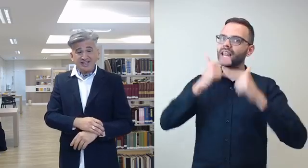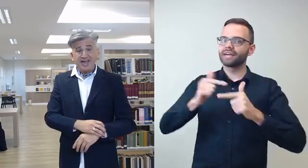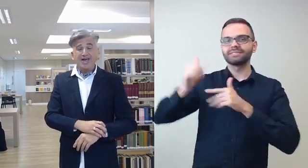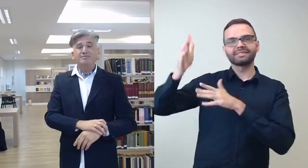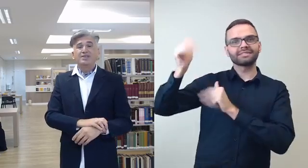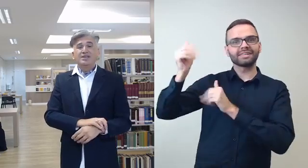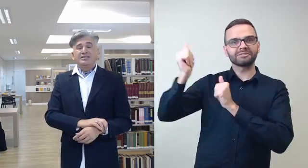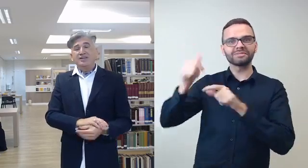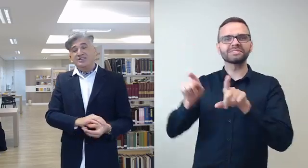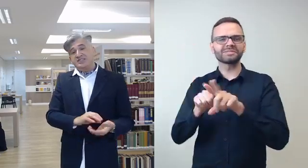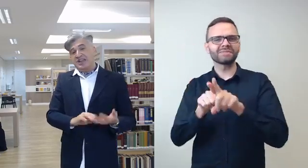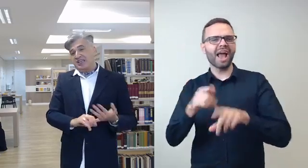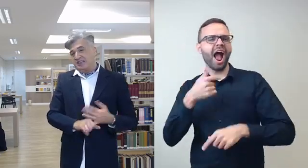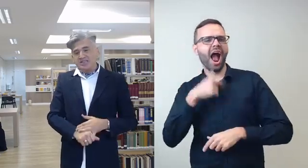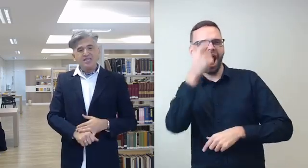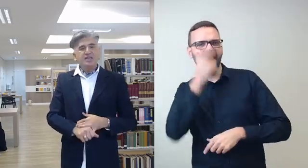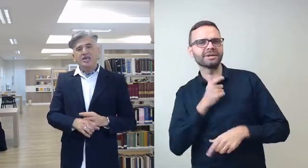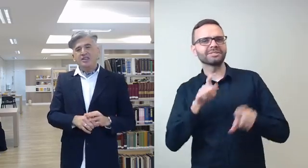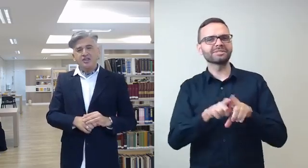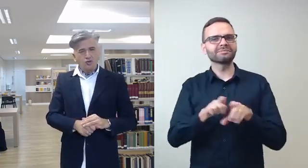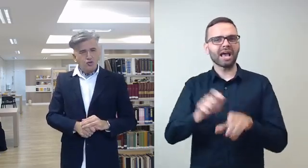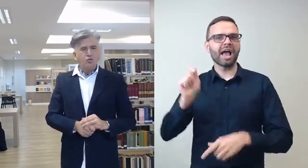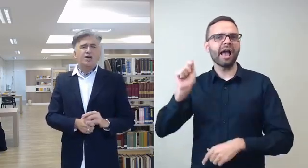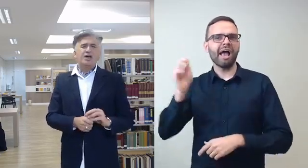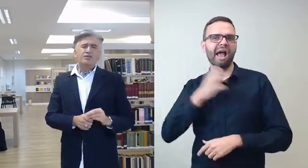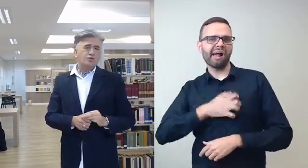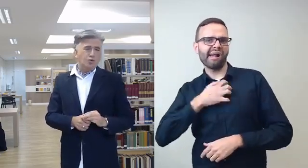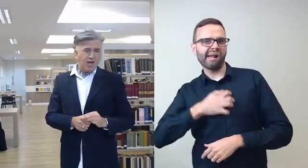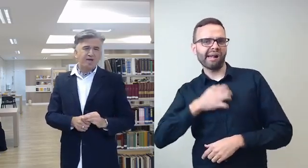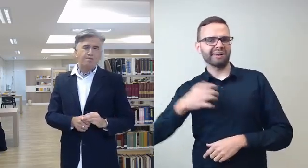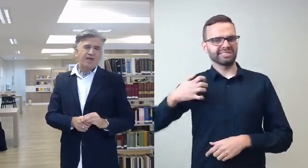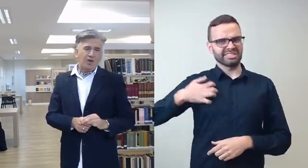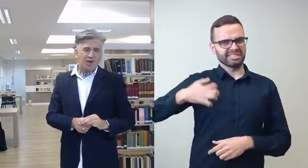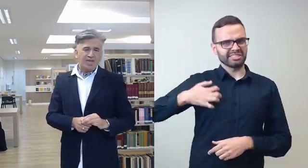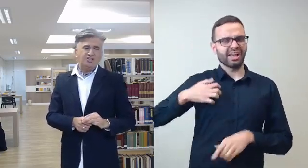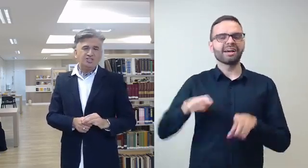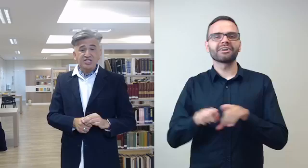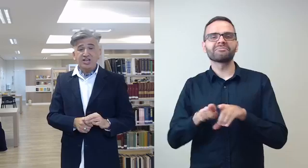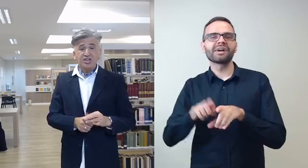países acá, tal vez de Argentina, de Cuba, de Uruguay,